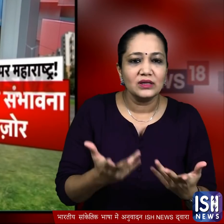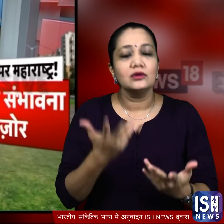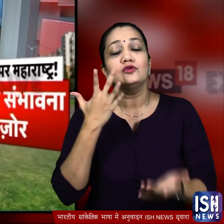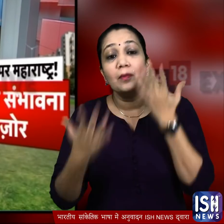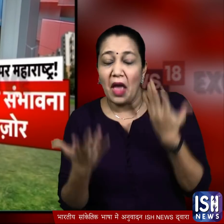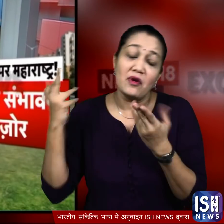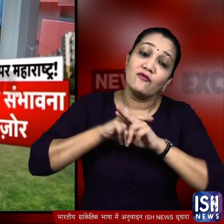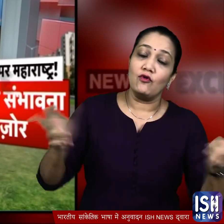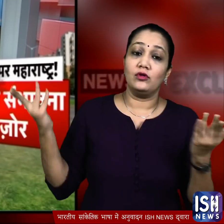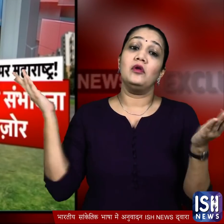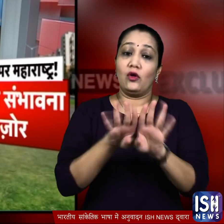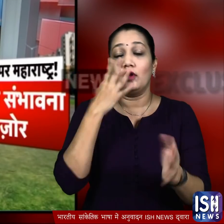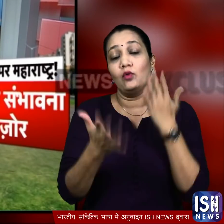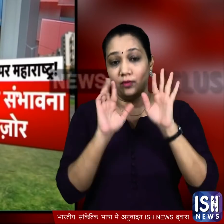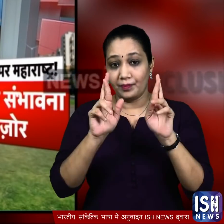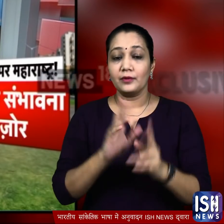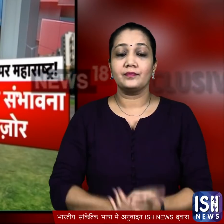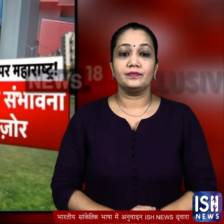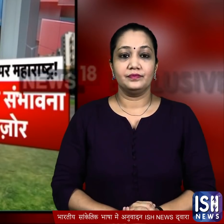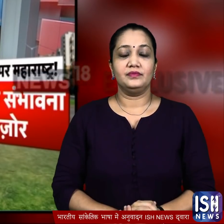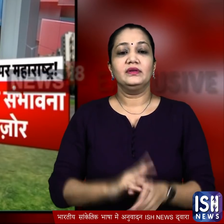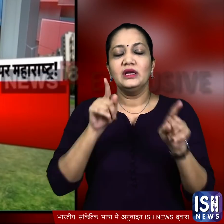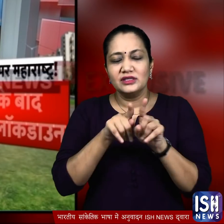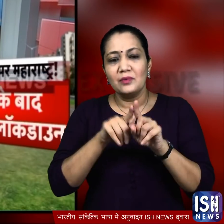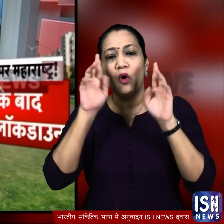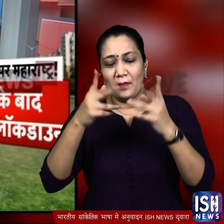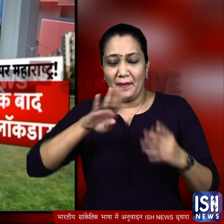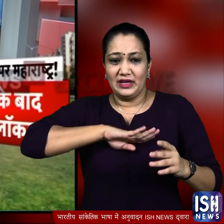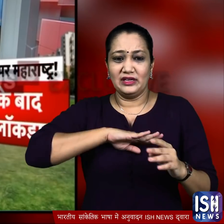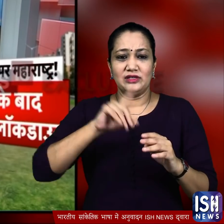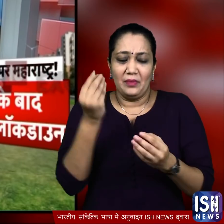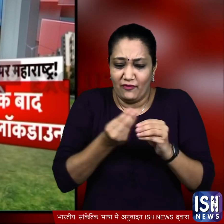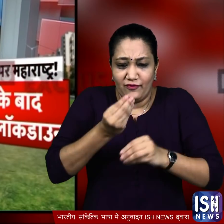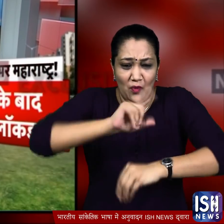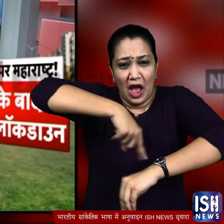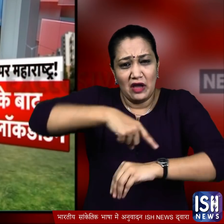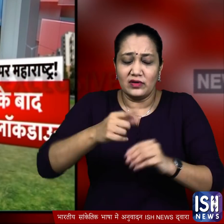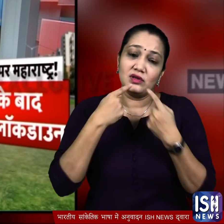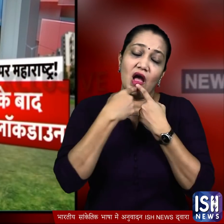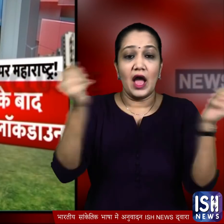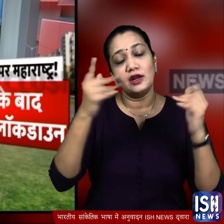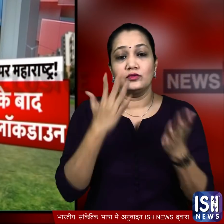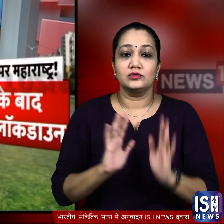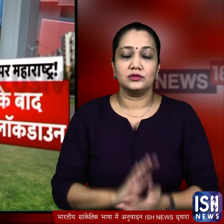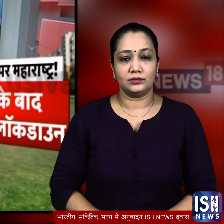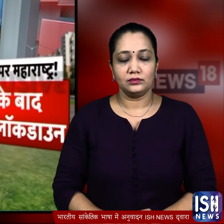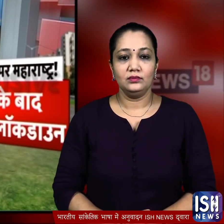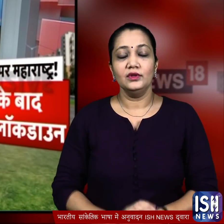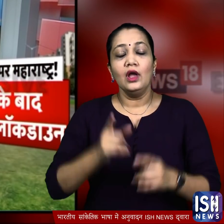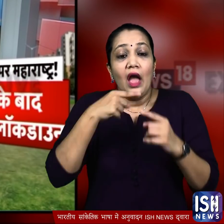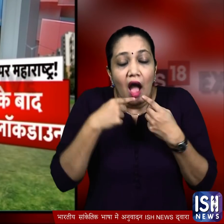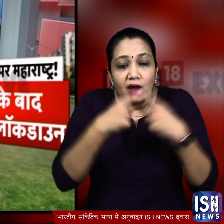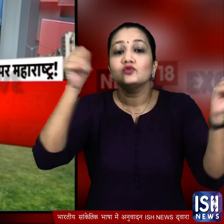से लॉकडाउन की संभावना बढ़ गई है और इस बात की उम्मीद है कि महाराष्ट्र में अगले कुछ घंटों में लॉकडाउन लग सकता